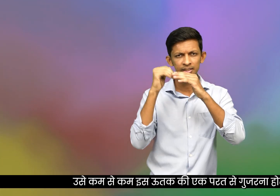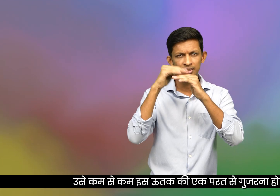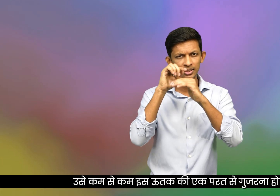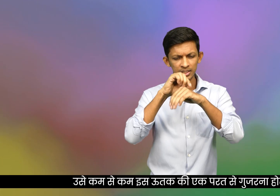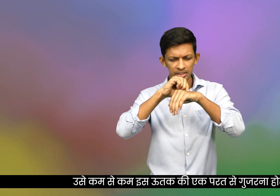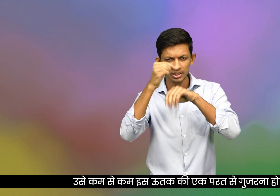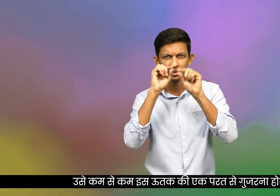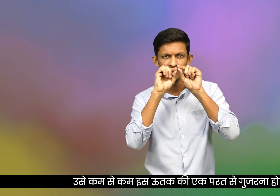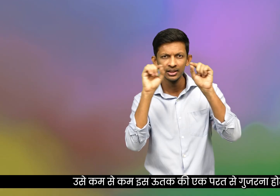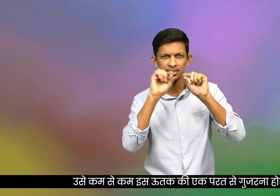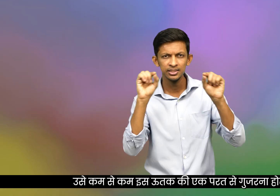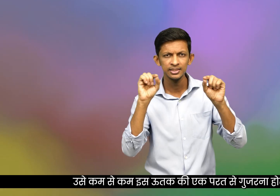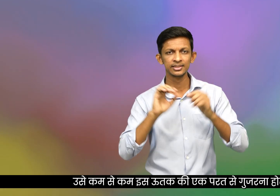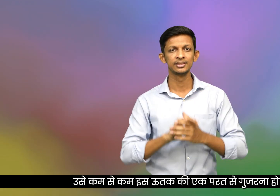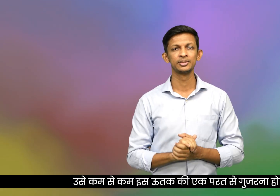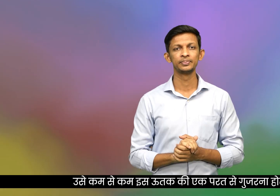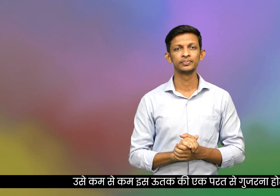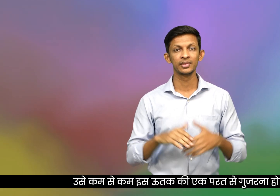होता है।